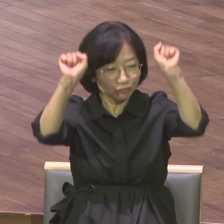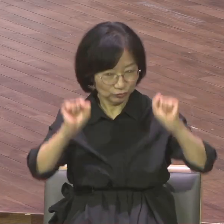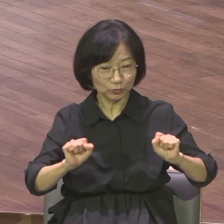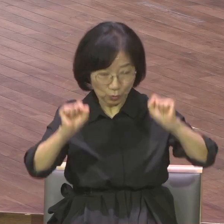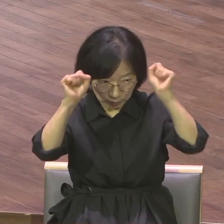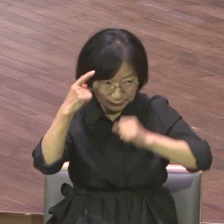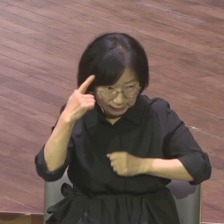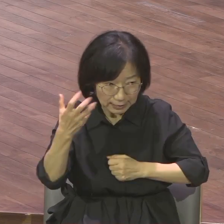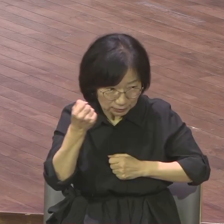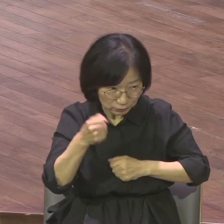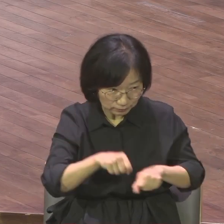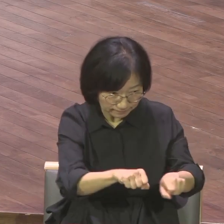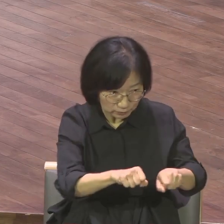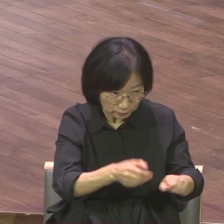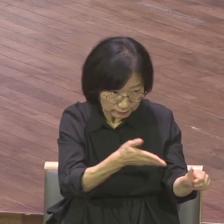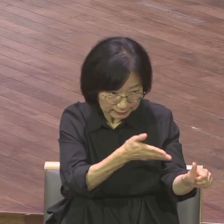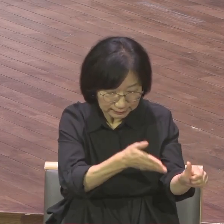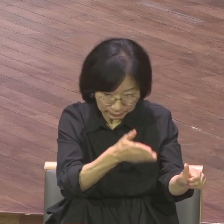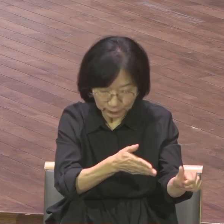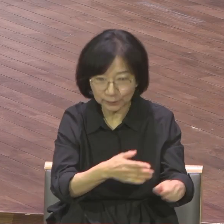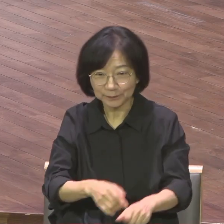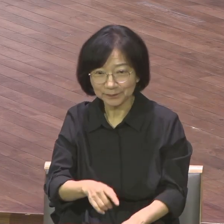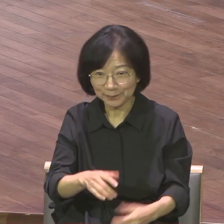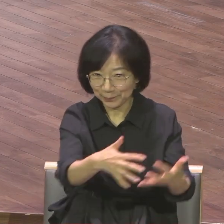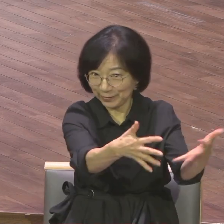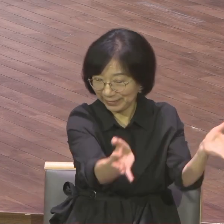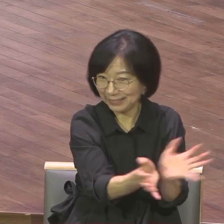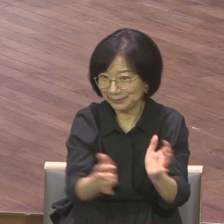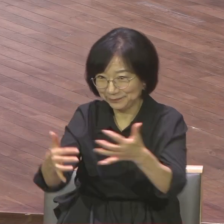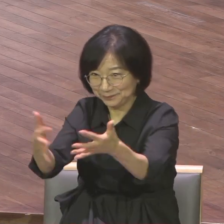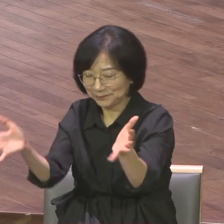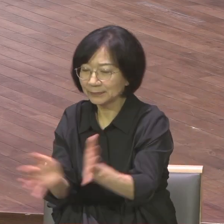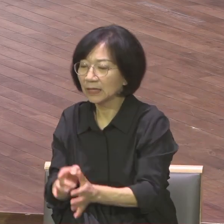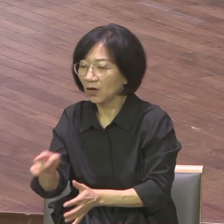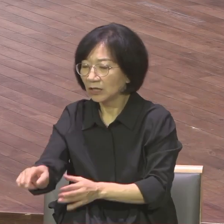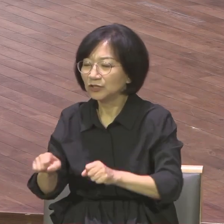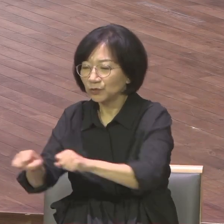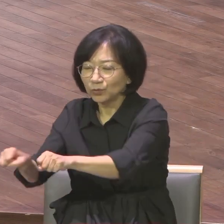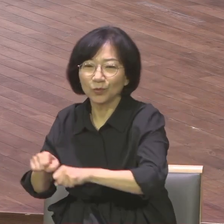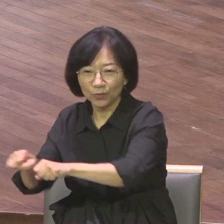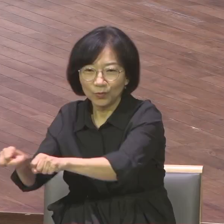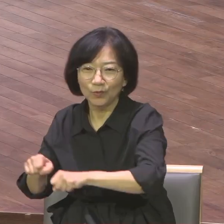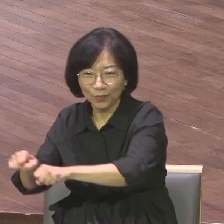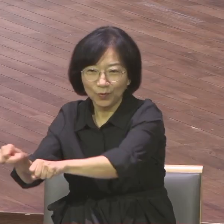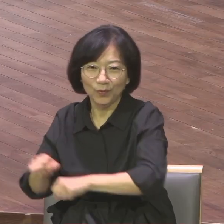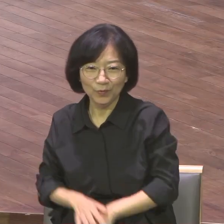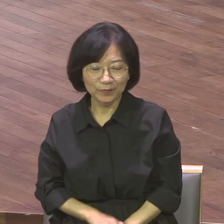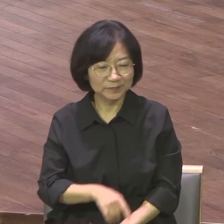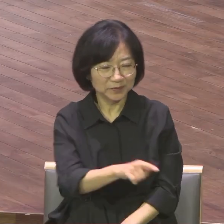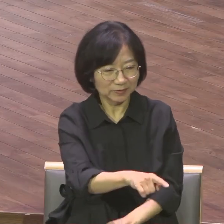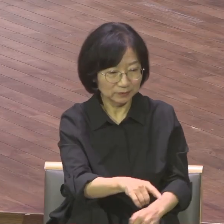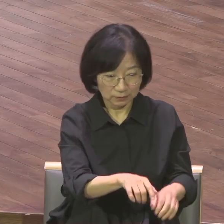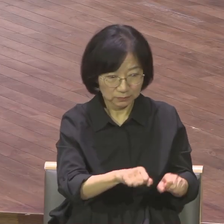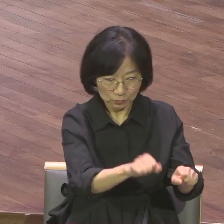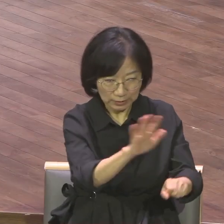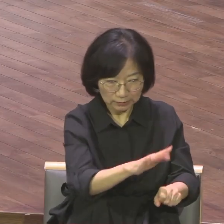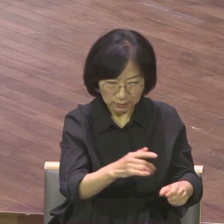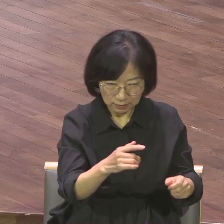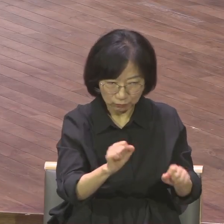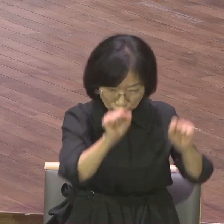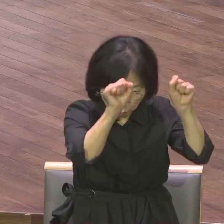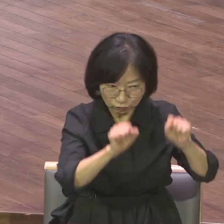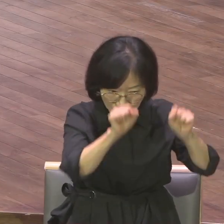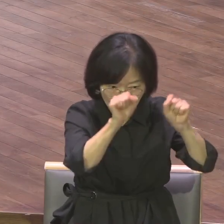거기에 대해서 쫙 그렇게 설명을 해 줬어요. 그리고 한 집단에게는 아무런 정보를